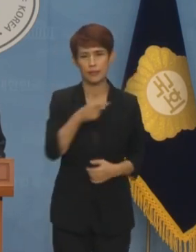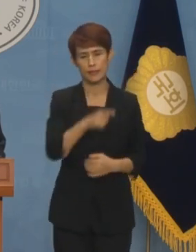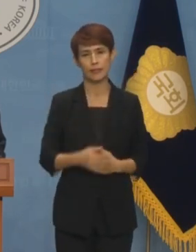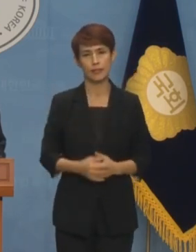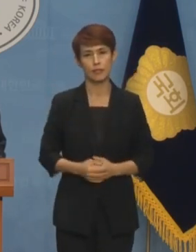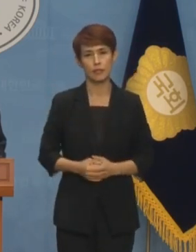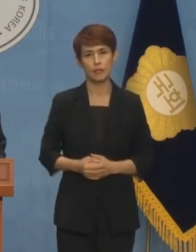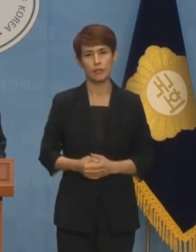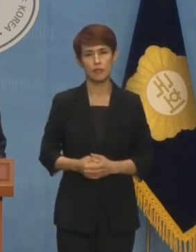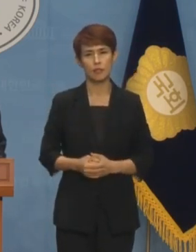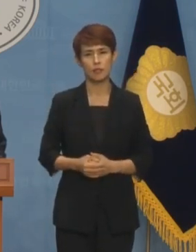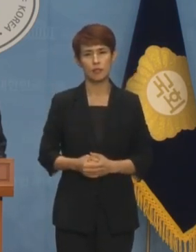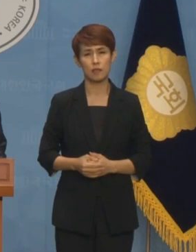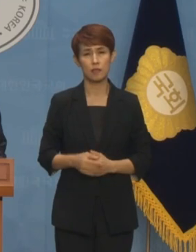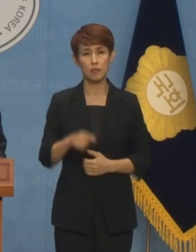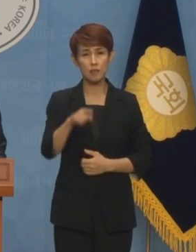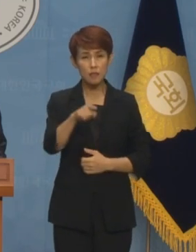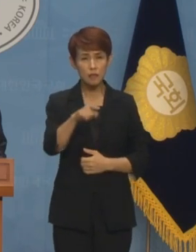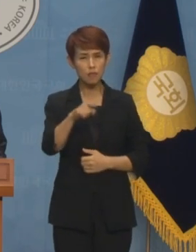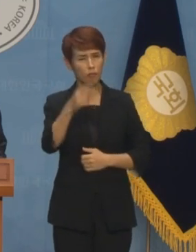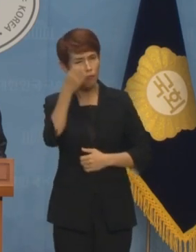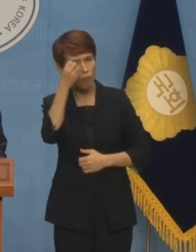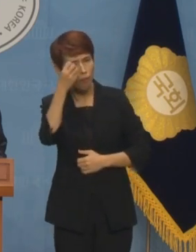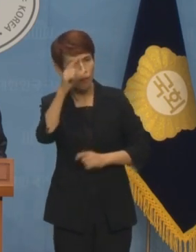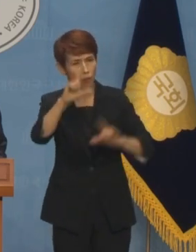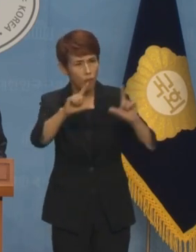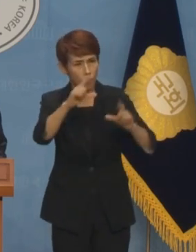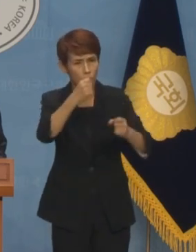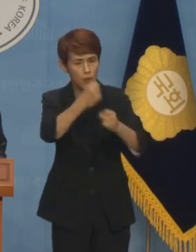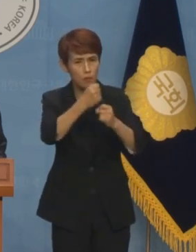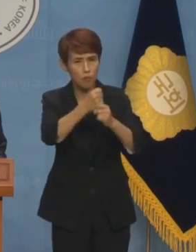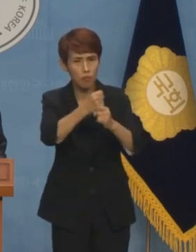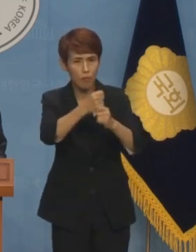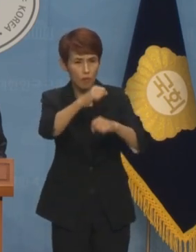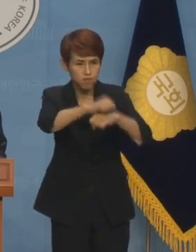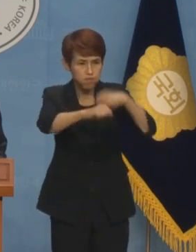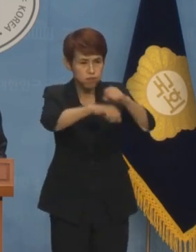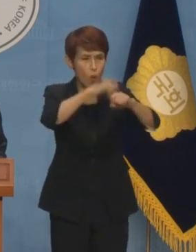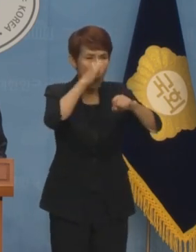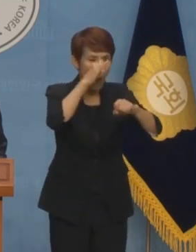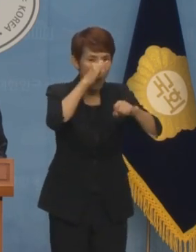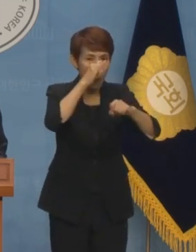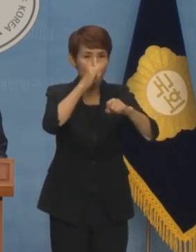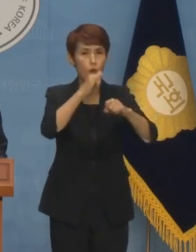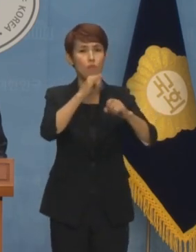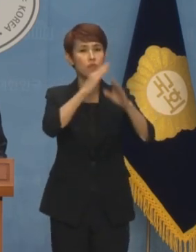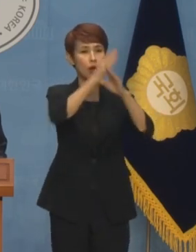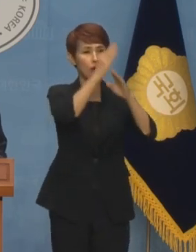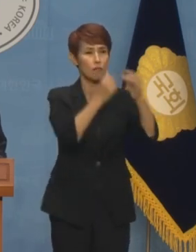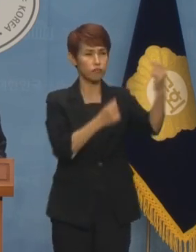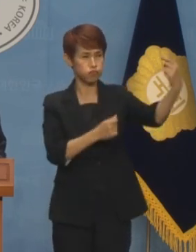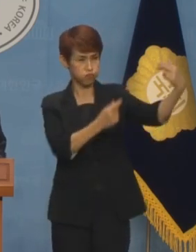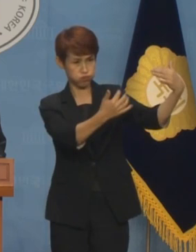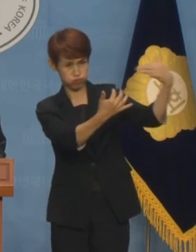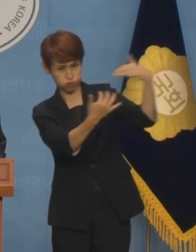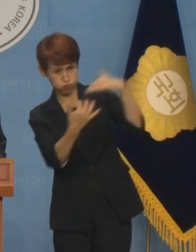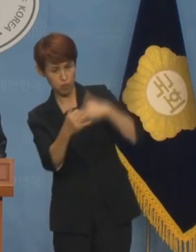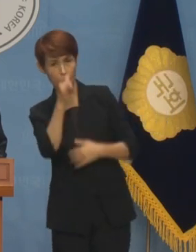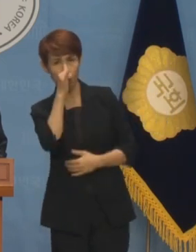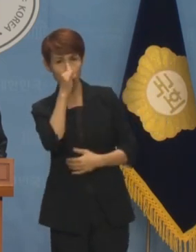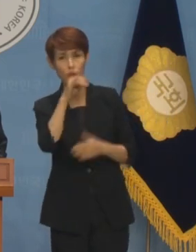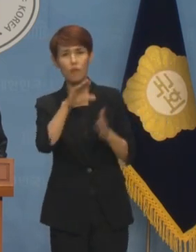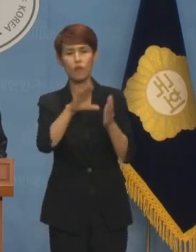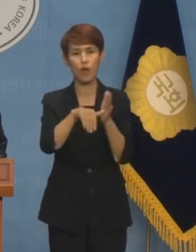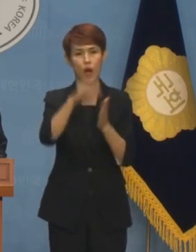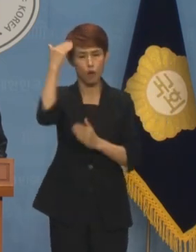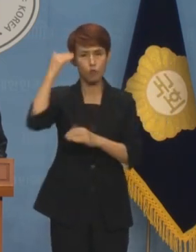대전차 방벽으로 추정되는 미상 구조물이 설치되고 다수 인원이 군사 분계선을 침범하고 있는 상황에서